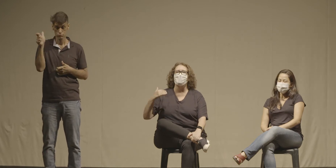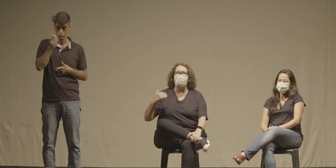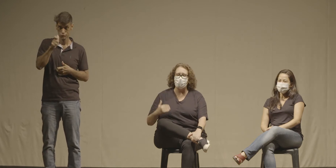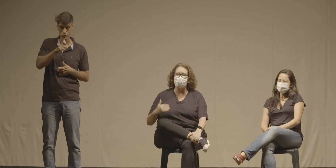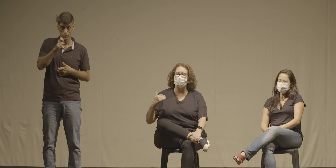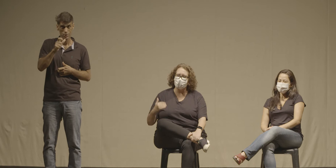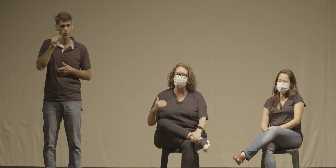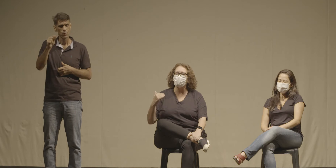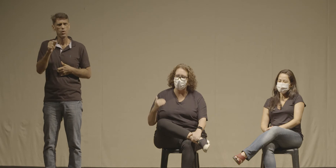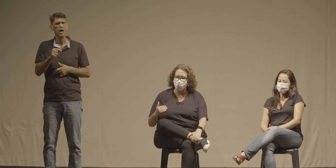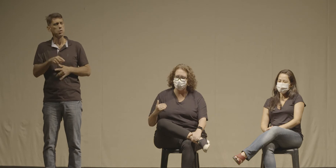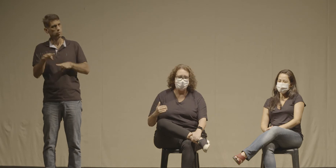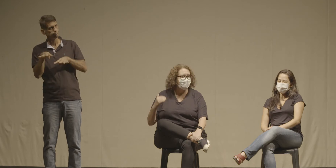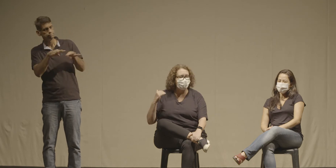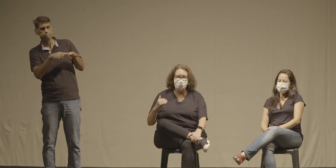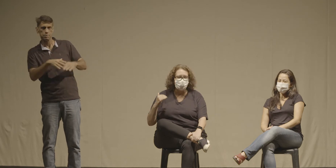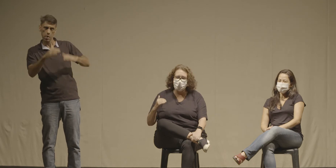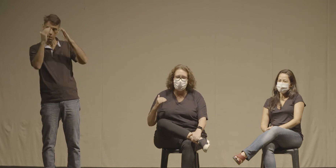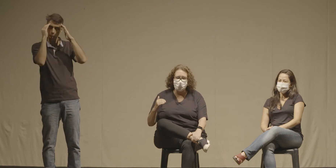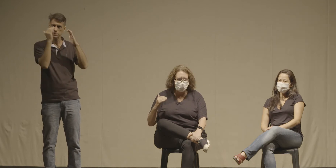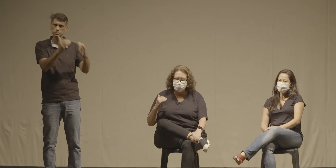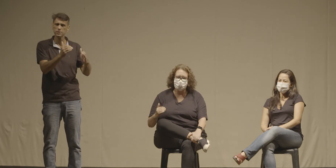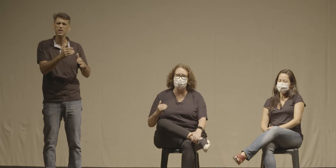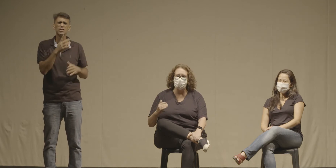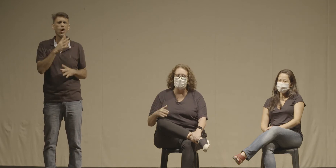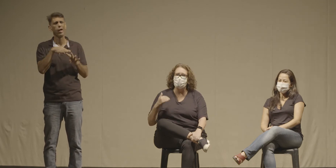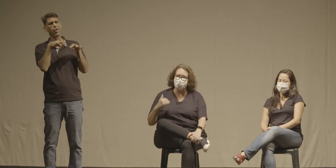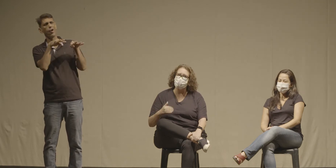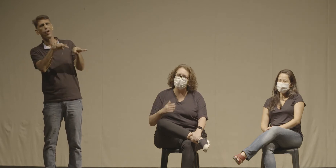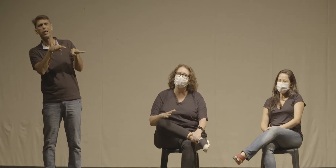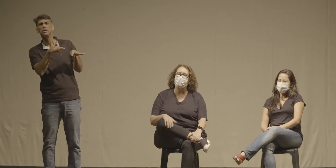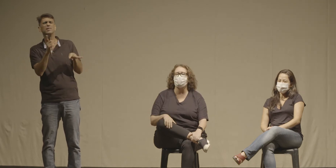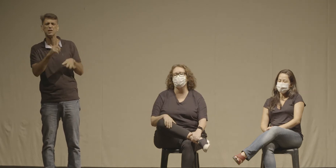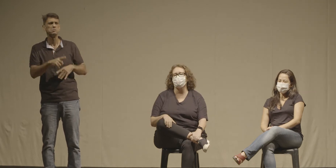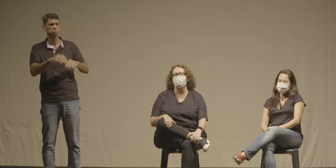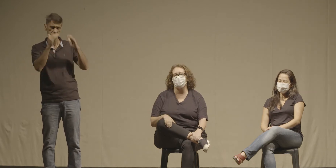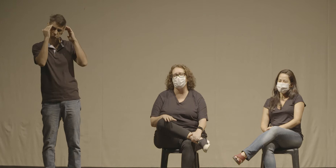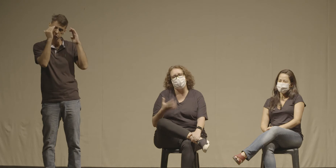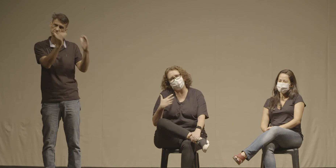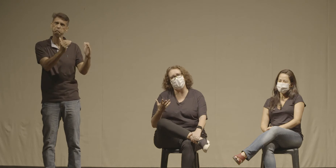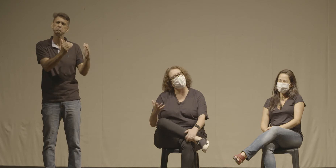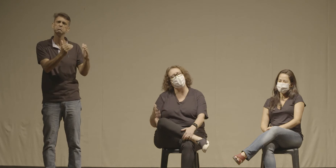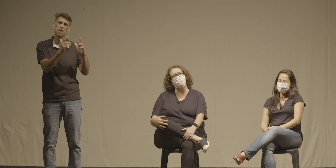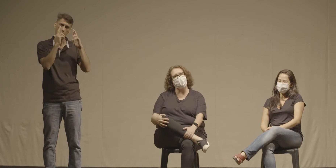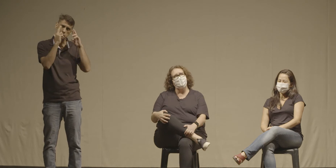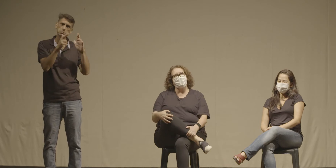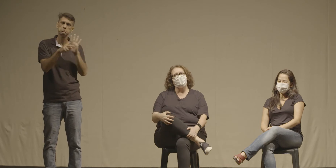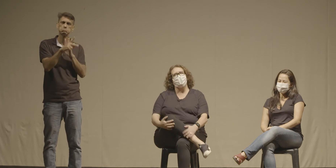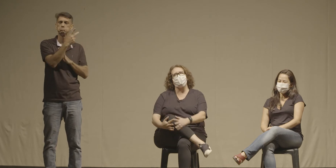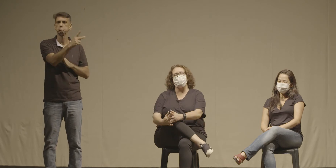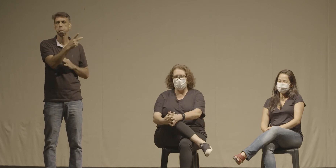fossem reverenciadas, não só reconhecidas, mas reverenciadas, assim. Essa foi a